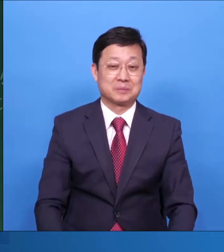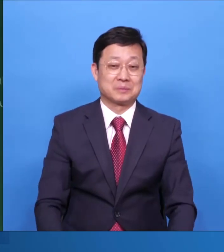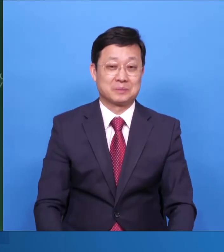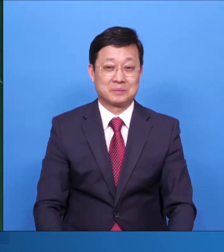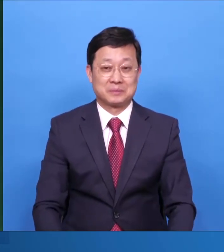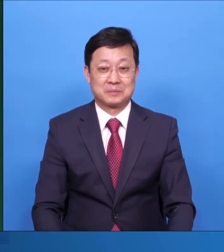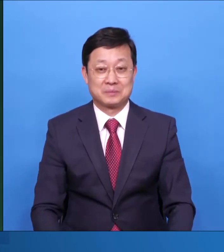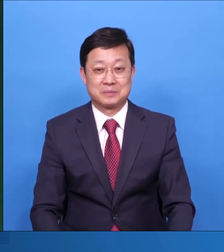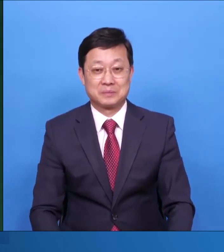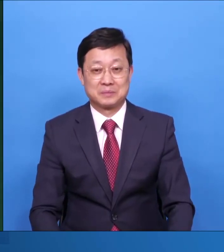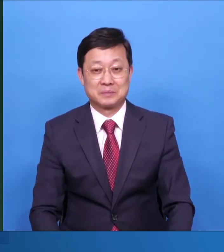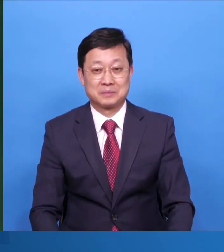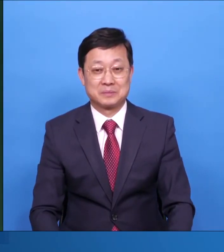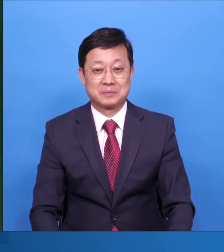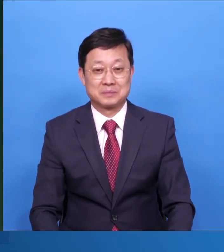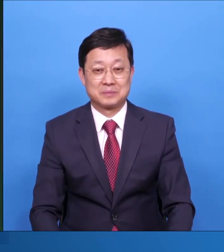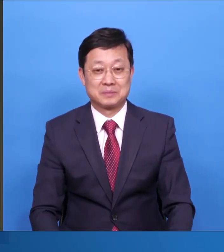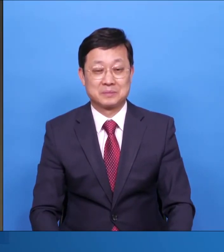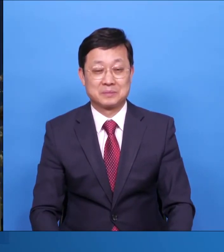상태를